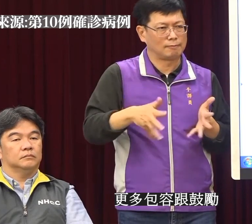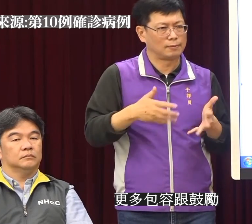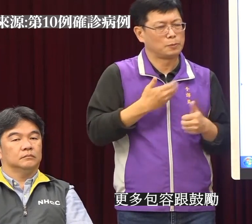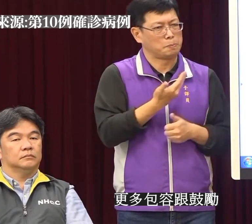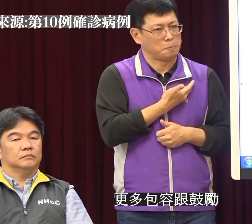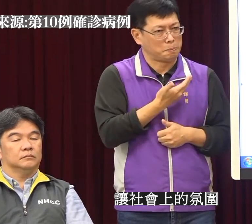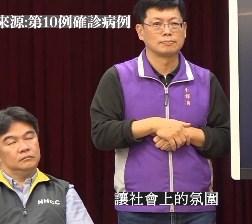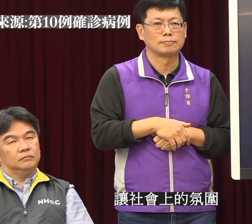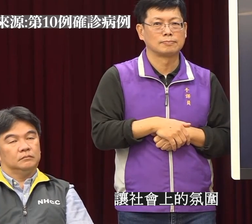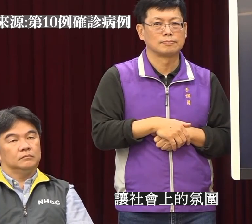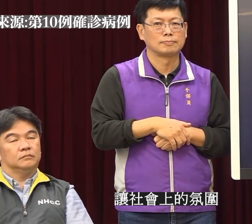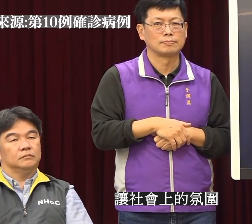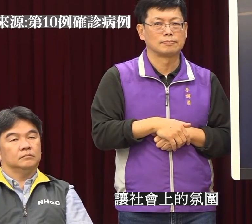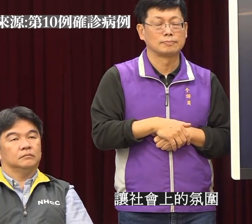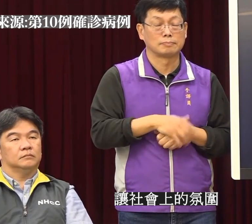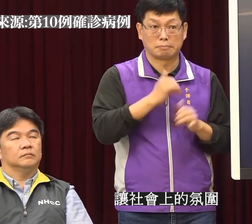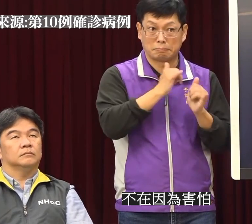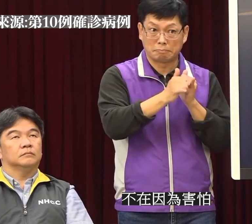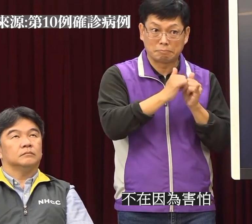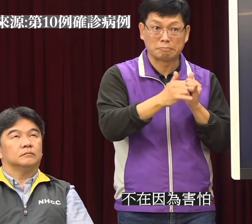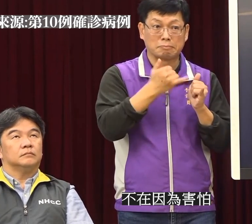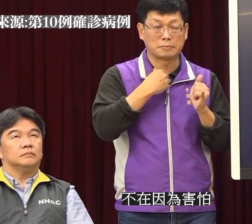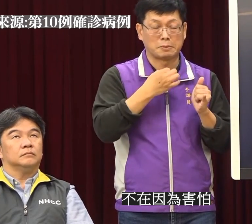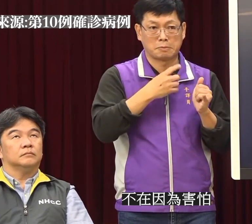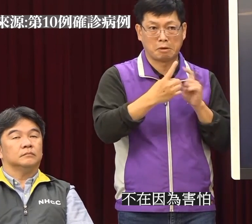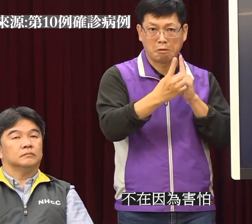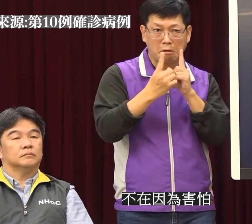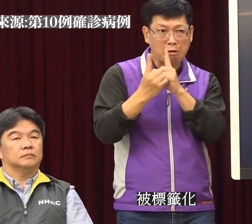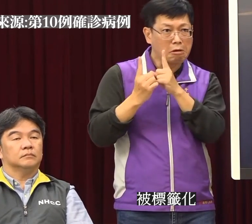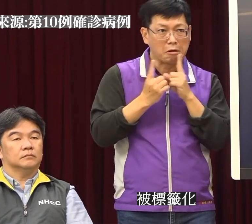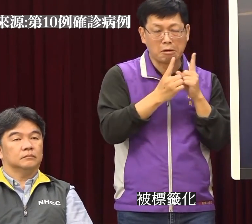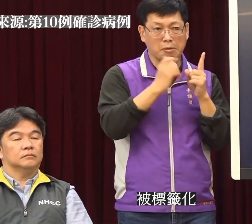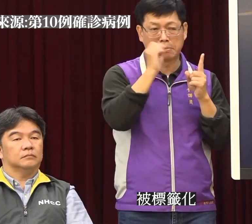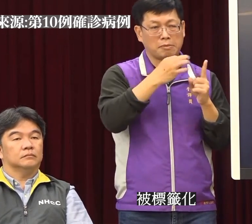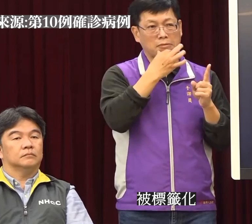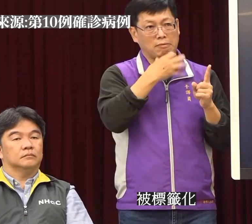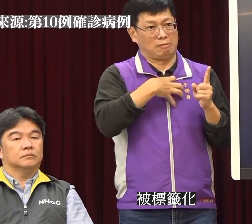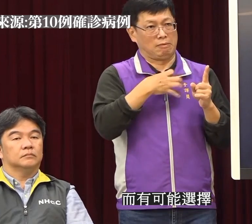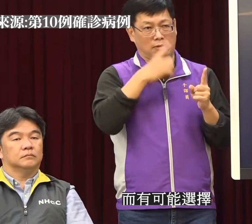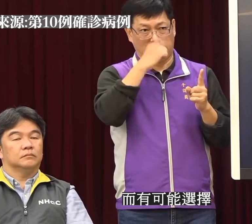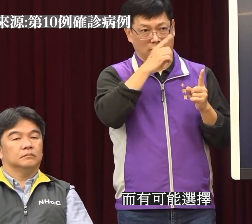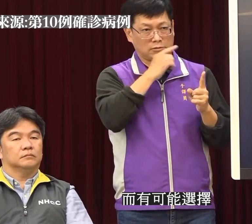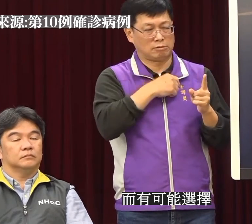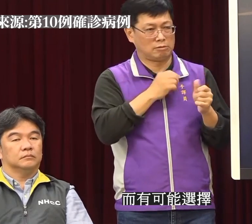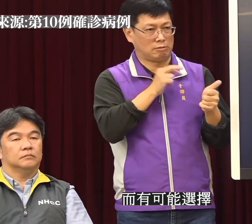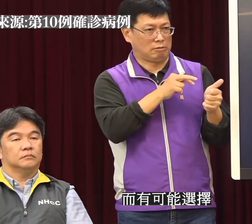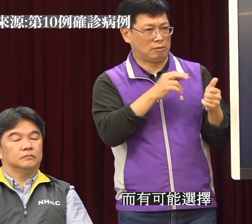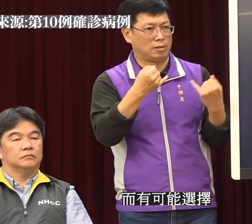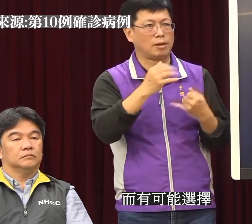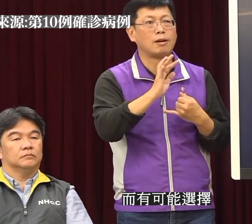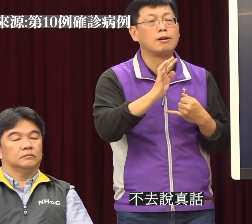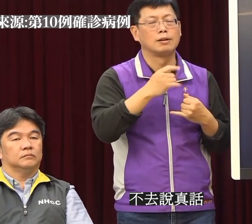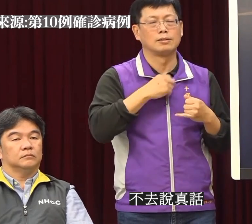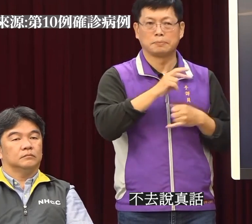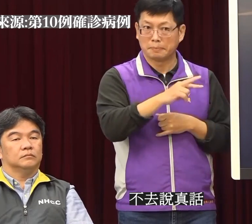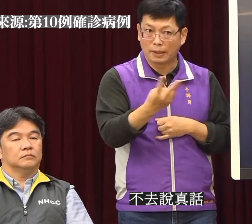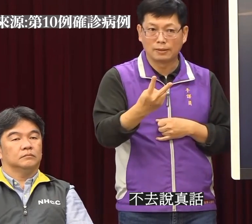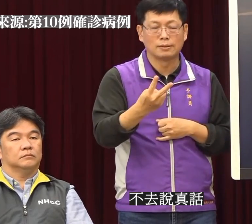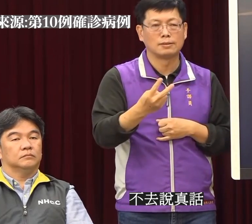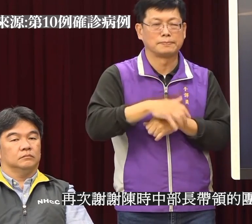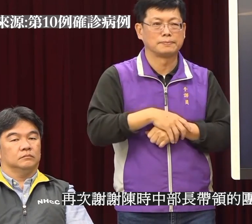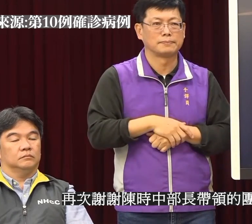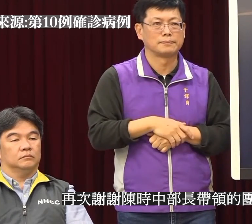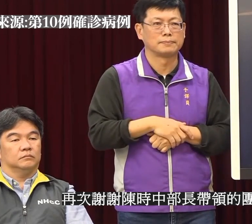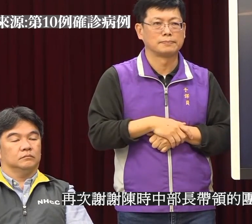包容鼓励，让社会的氛围不再因为害怕被标签化，很有可能选择不去说真